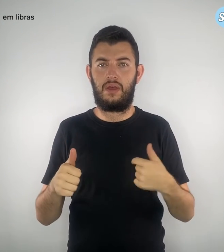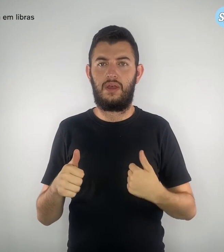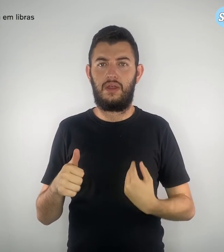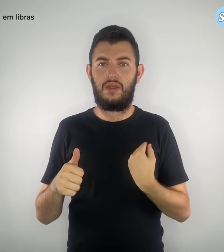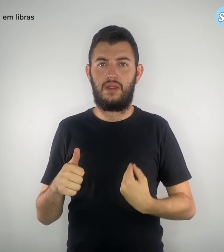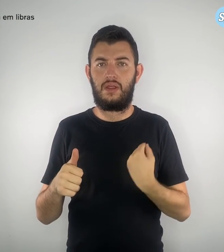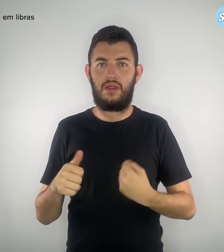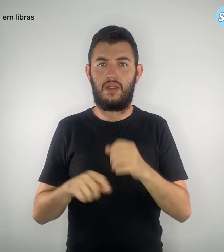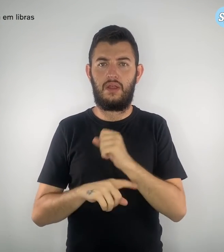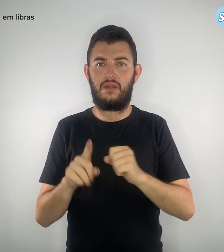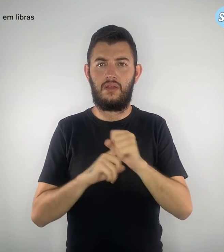a Constituição de